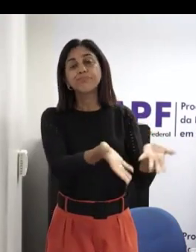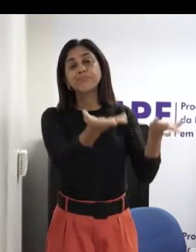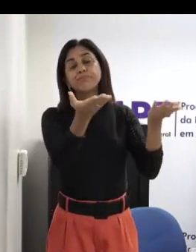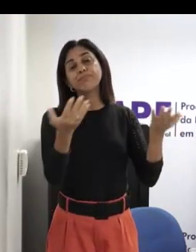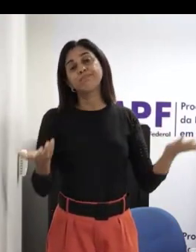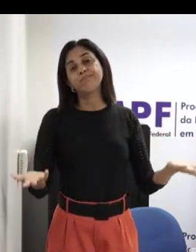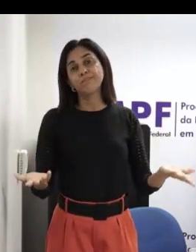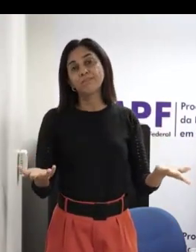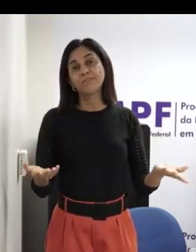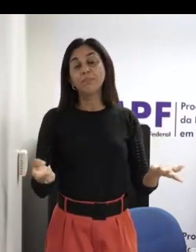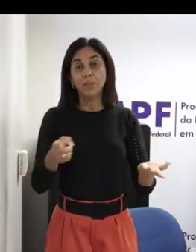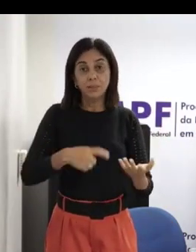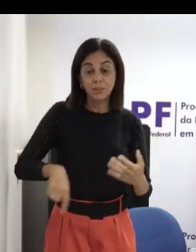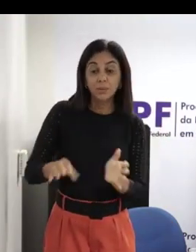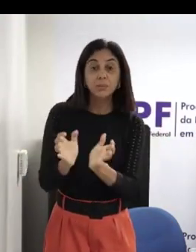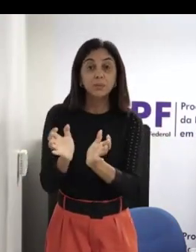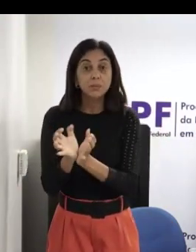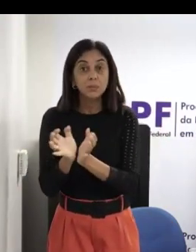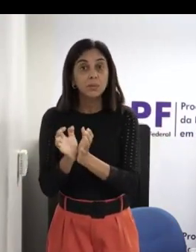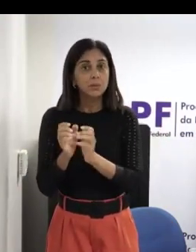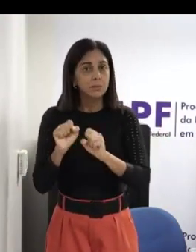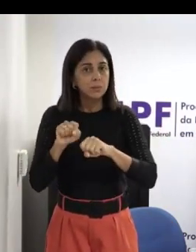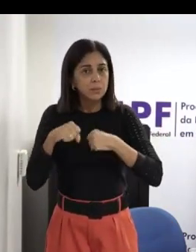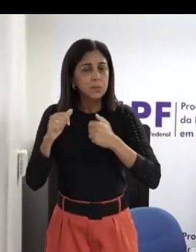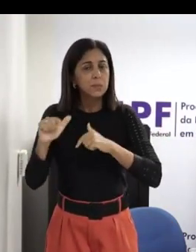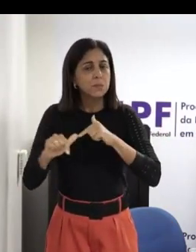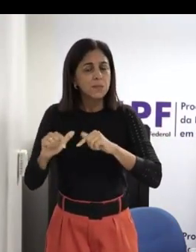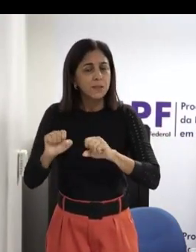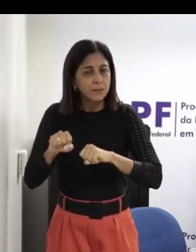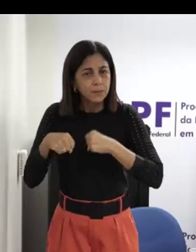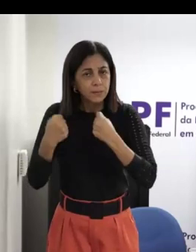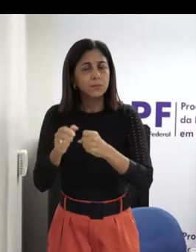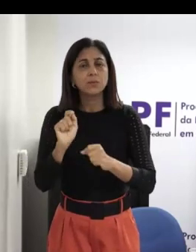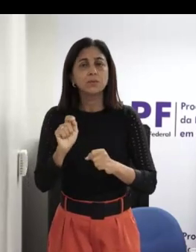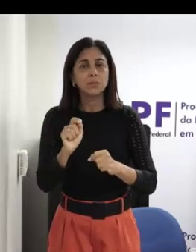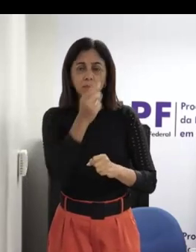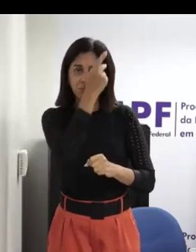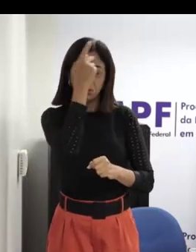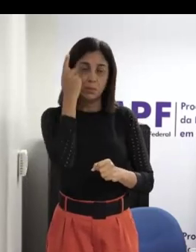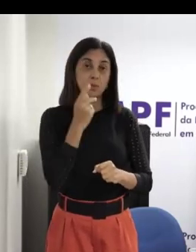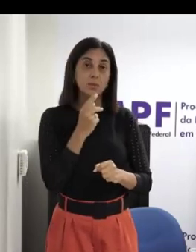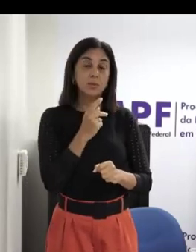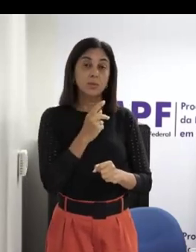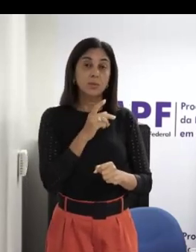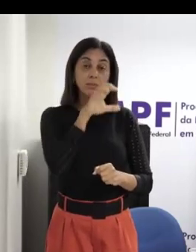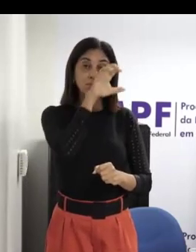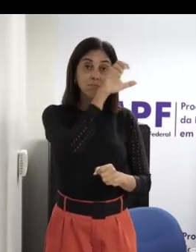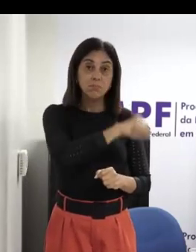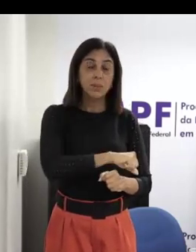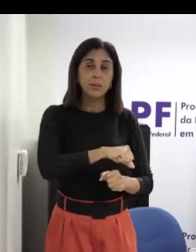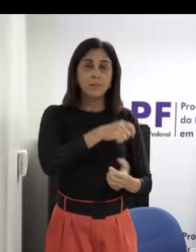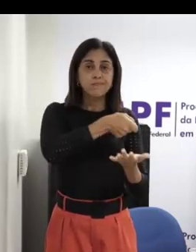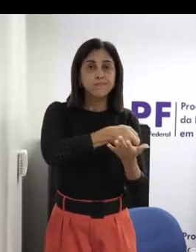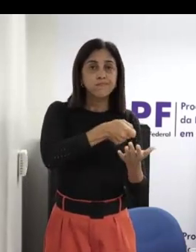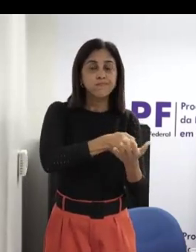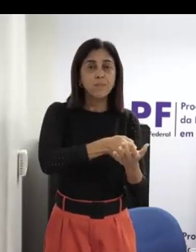trabalhamos incessantemente para que os criminosos sejam punidos mas e nós temos dificuldades com sistema de